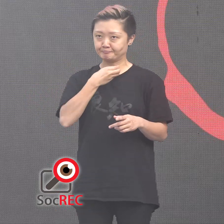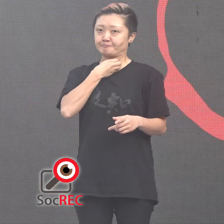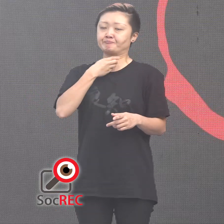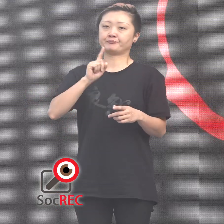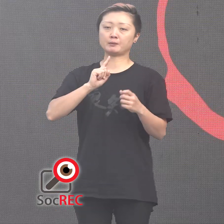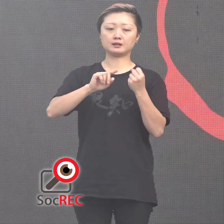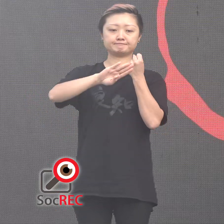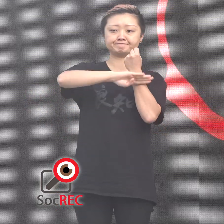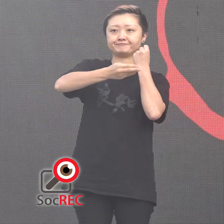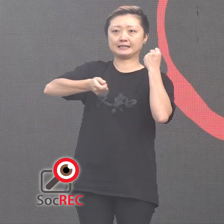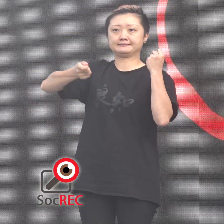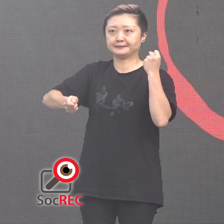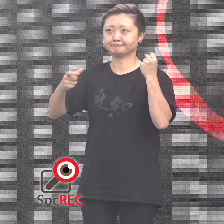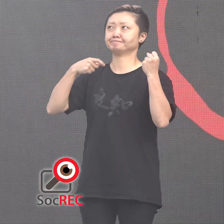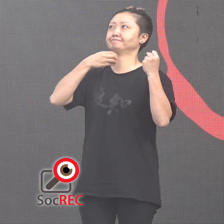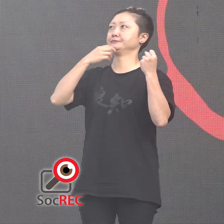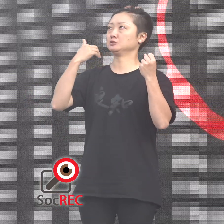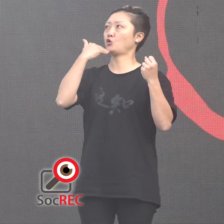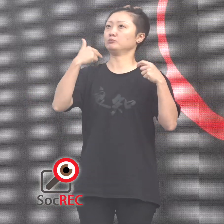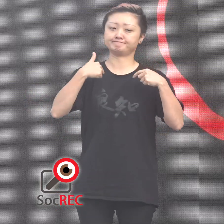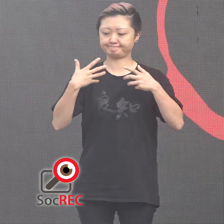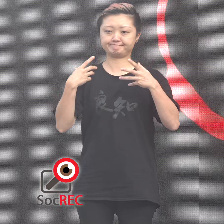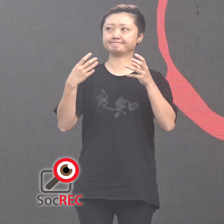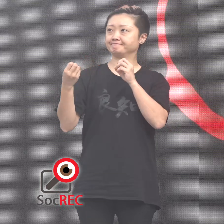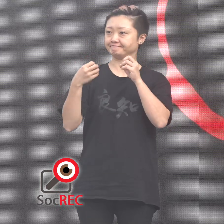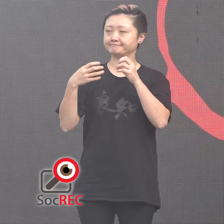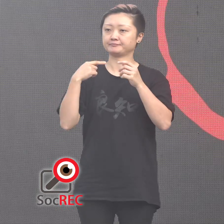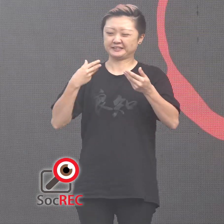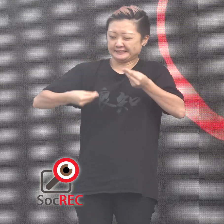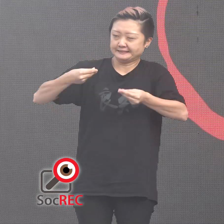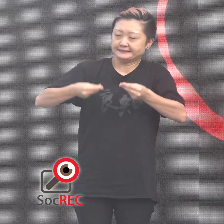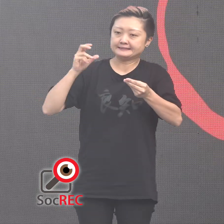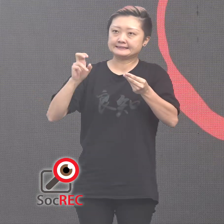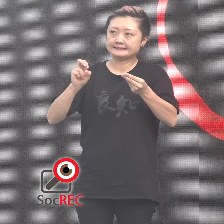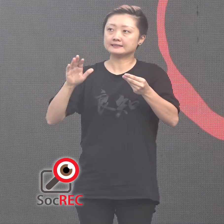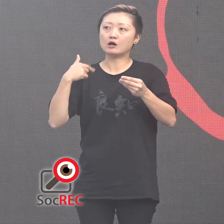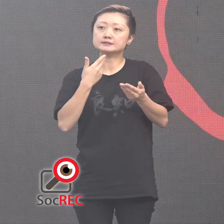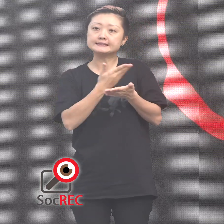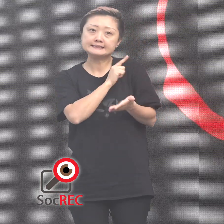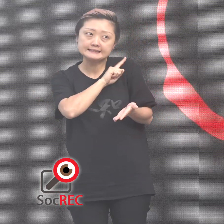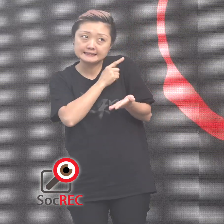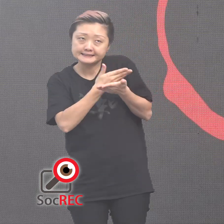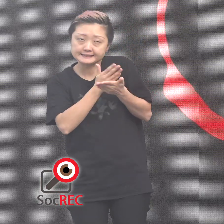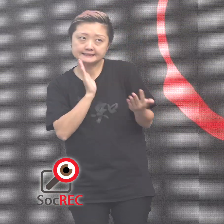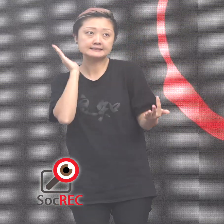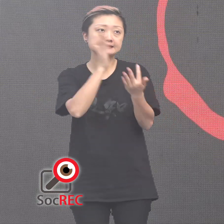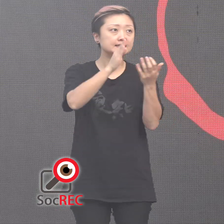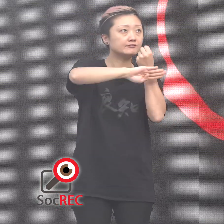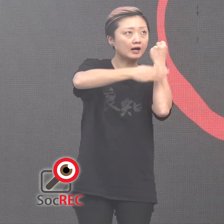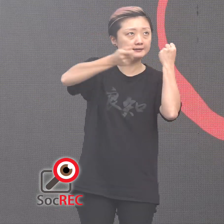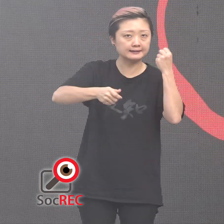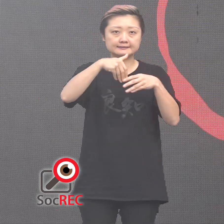法離開香港。雖然說向法庭申請都可能是有些機